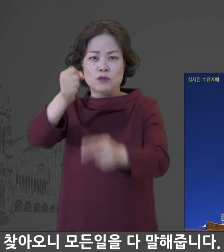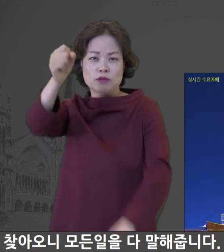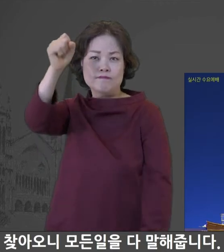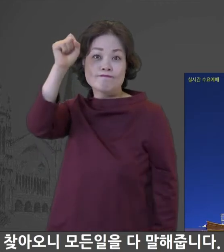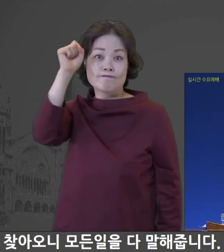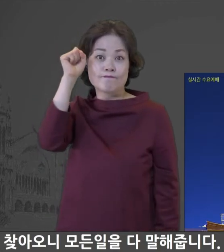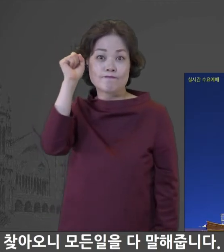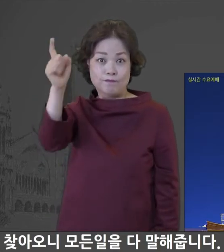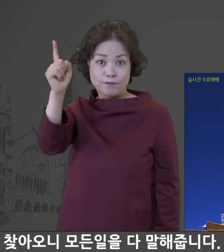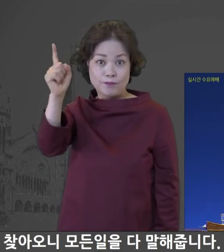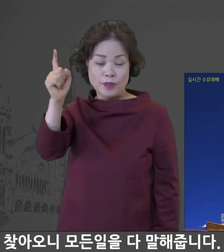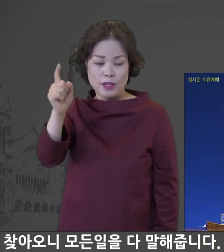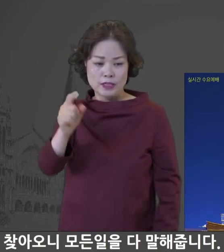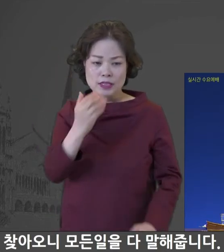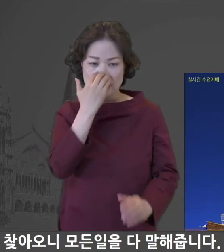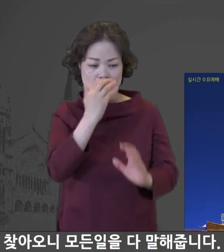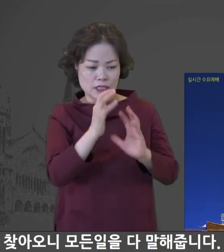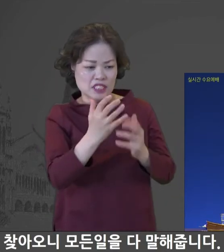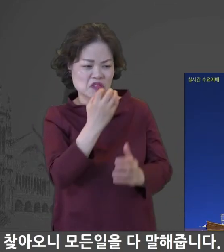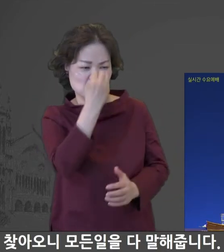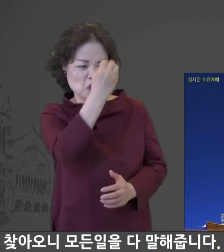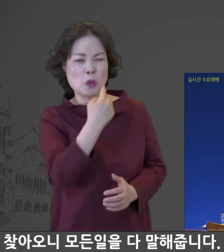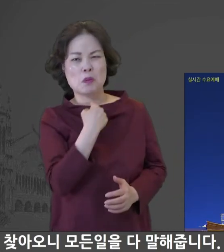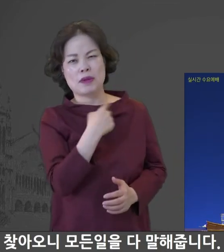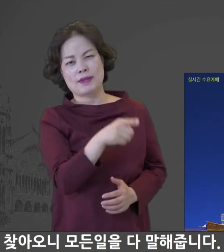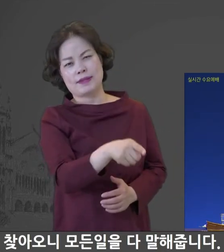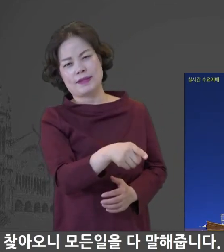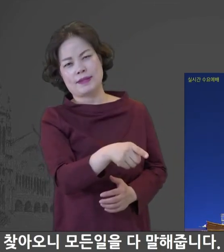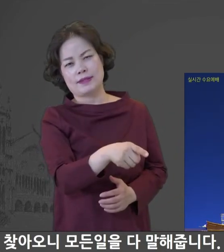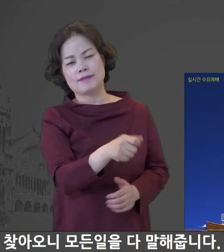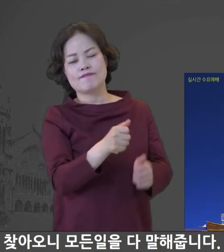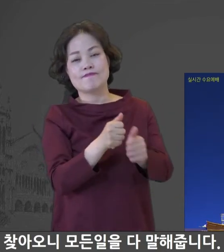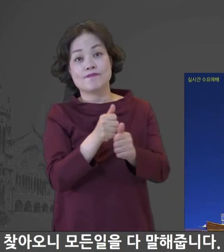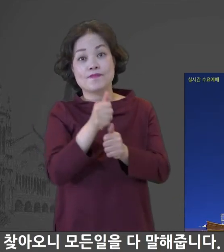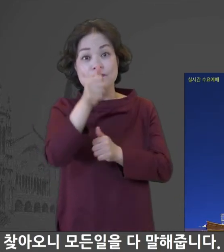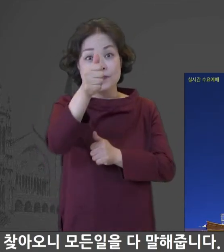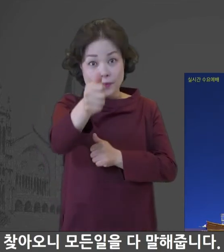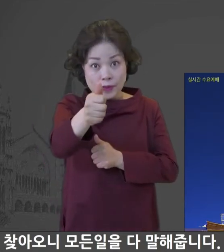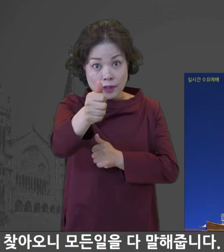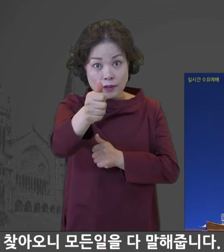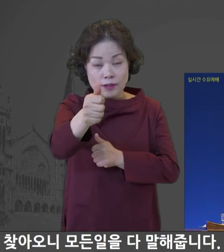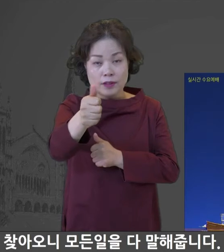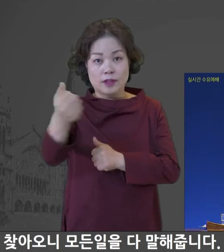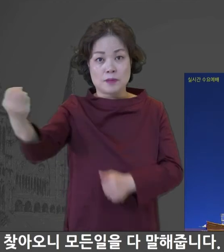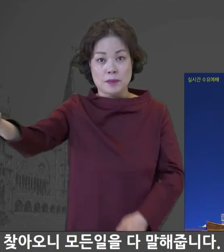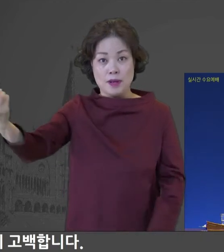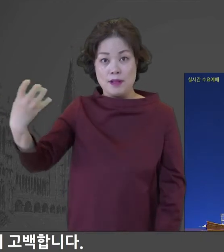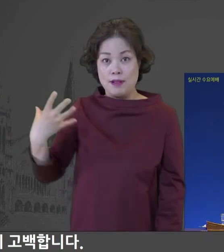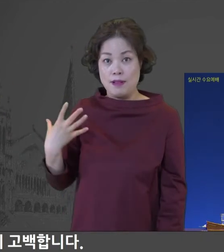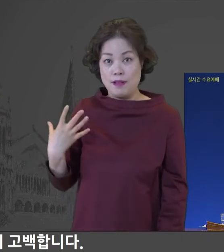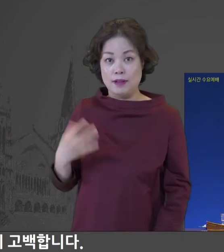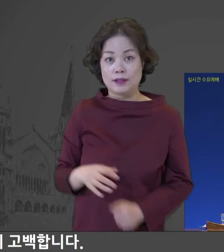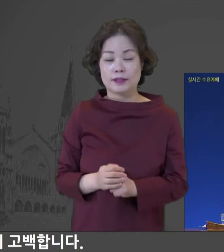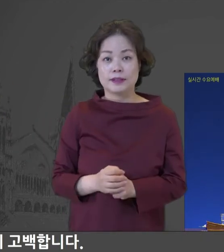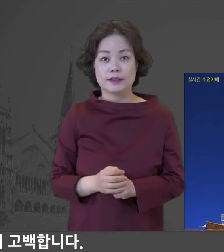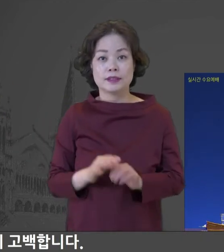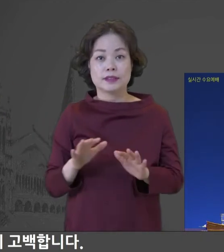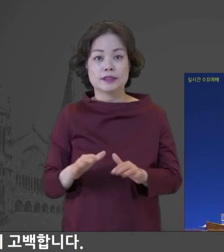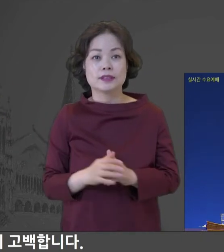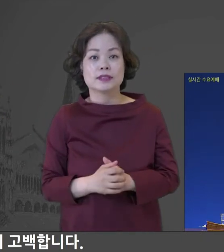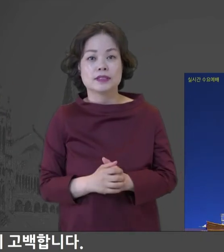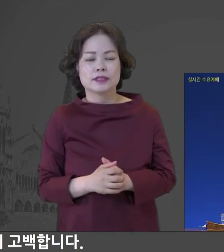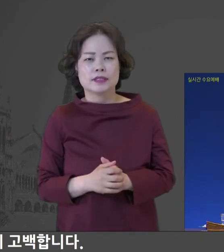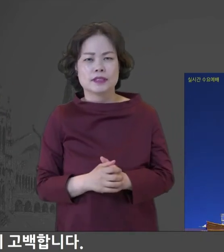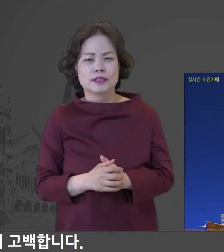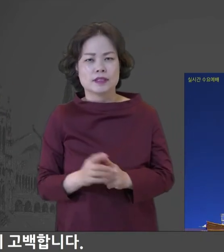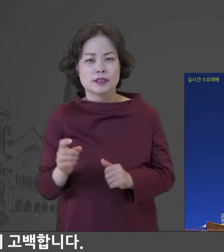크심으로 이스라엘에게 교만히 행하는 그들을 이기셨도다 라고 말을 합니다. 자, 여기에서